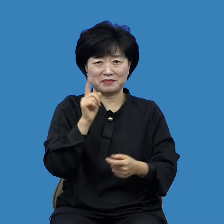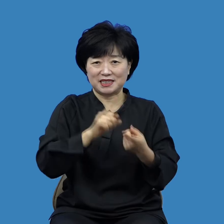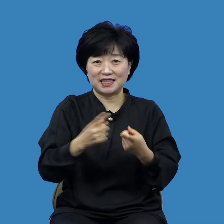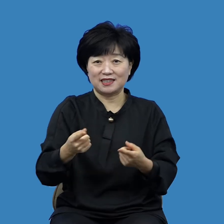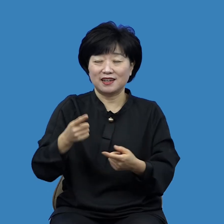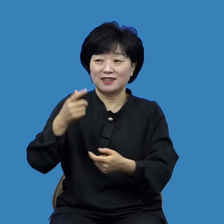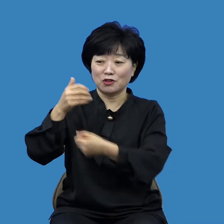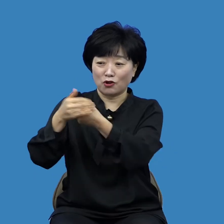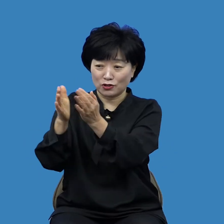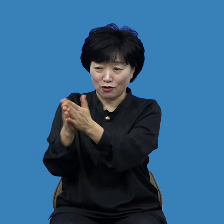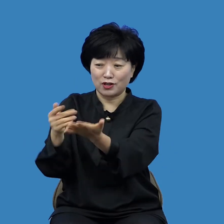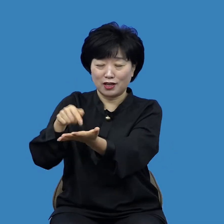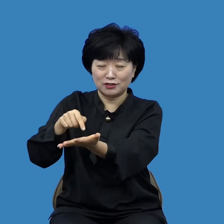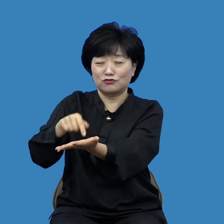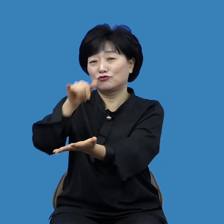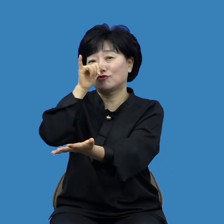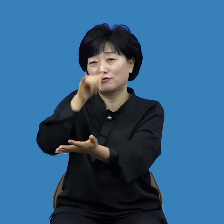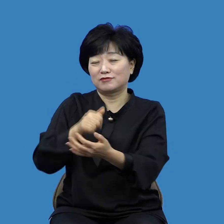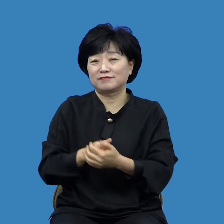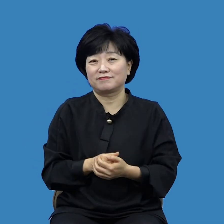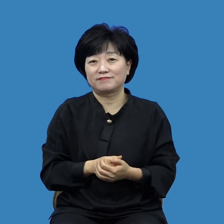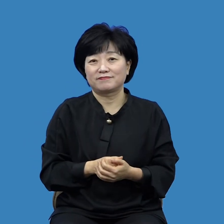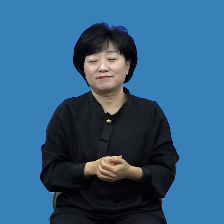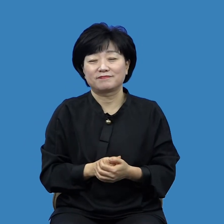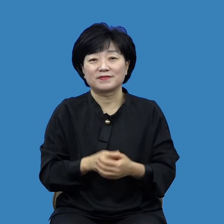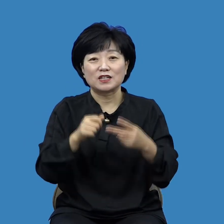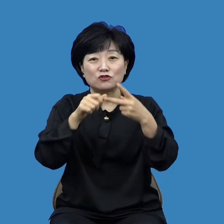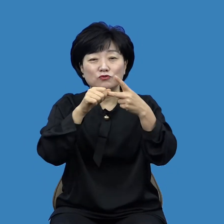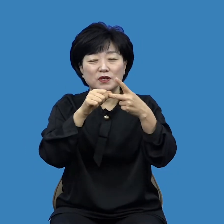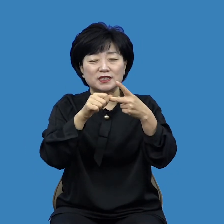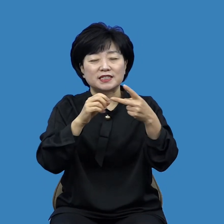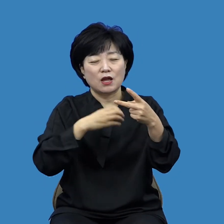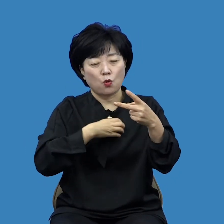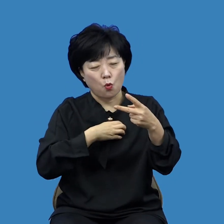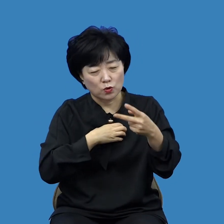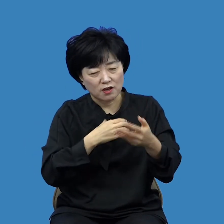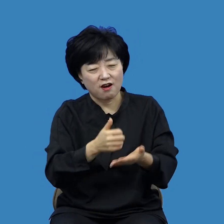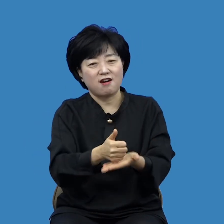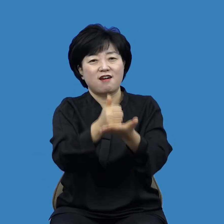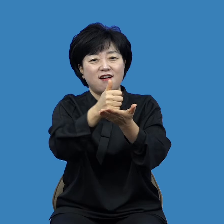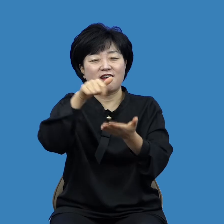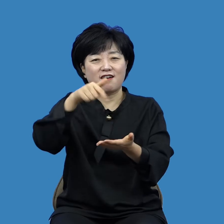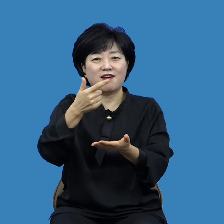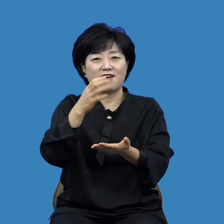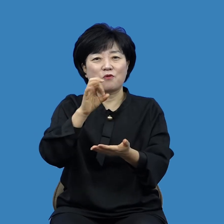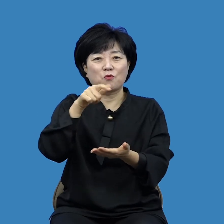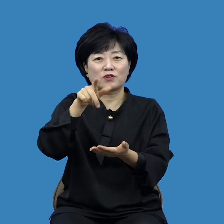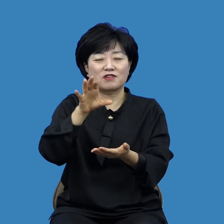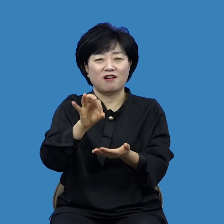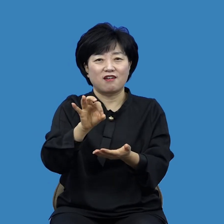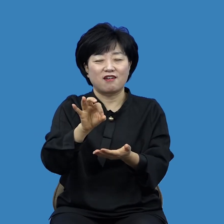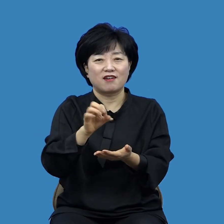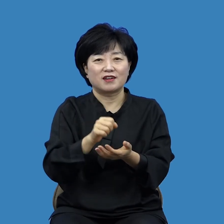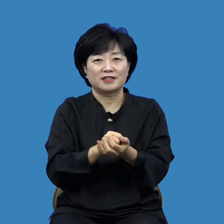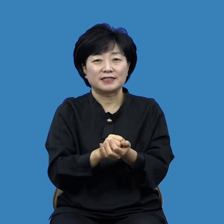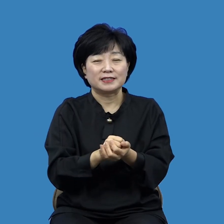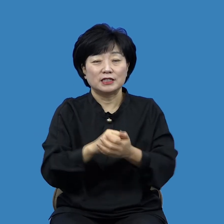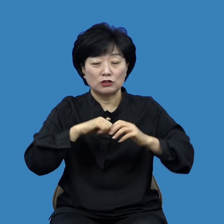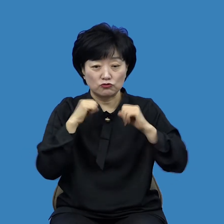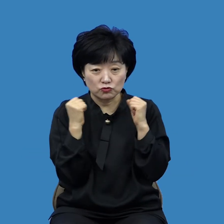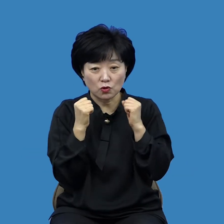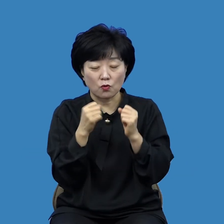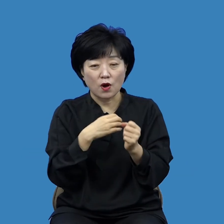아멘. 주 안에서 순종하시기 바랍니다. 자, 둘째, 공경하라고 얘기해요. 공경. 순종하고 공경은 도대체 뭐가 다른 건가?